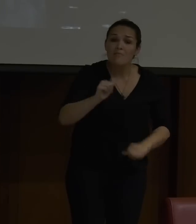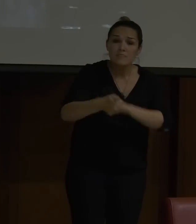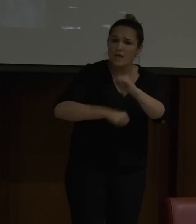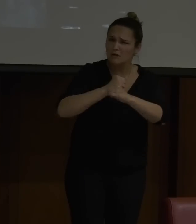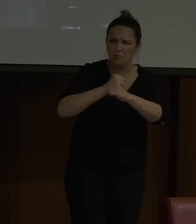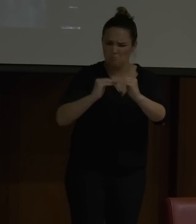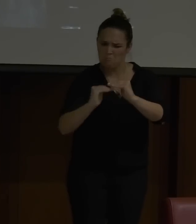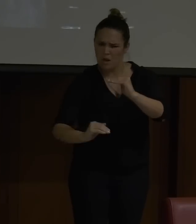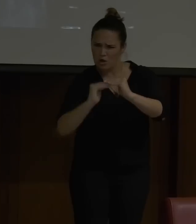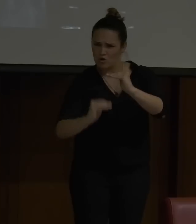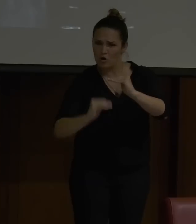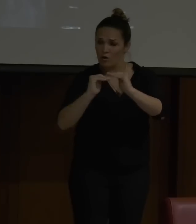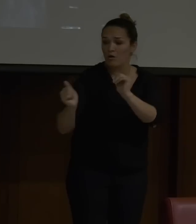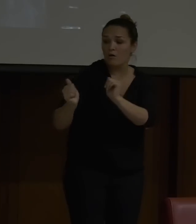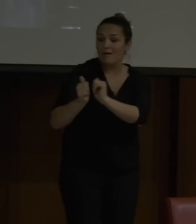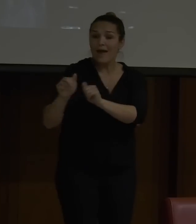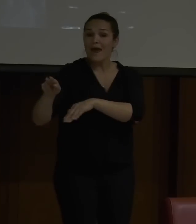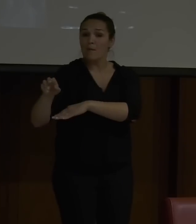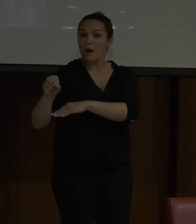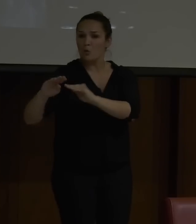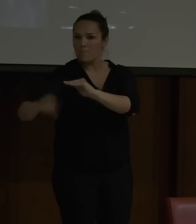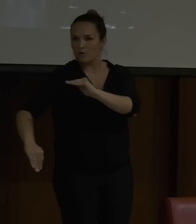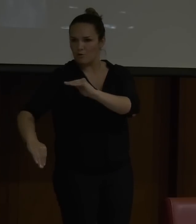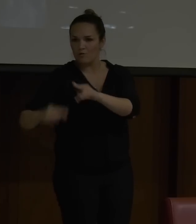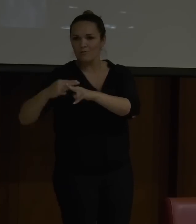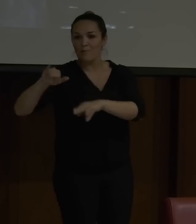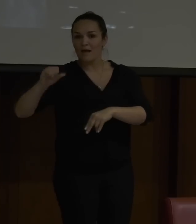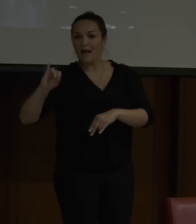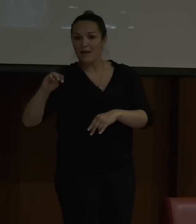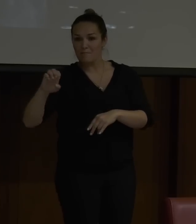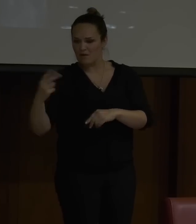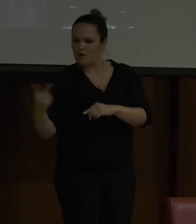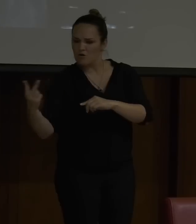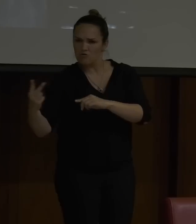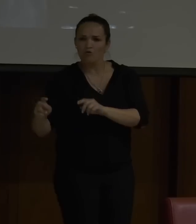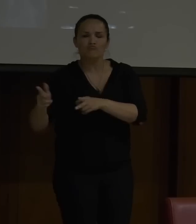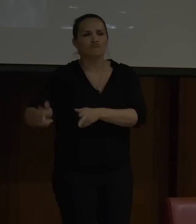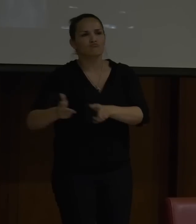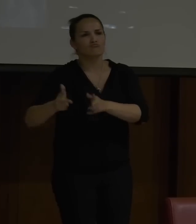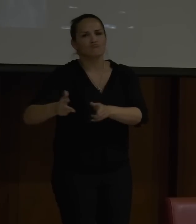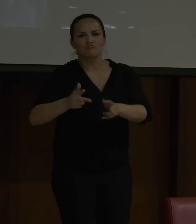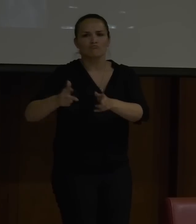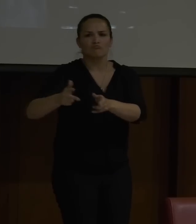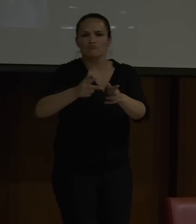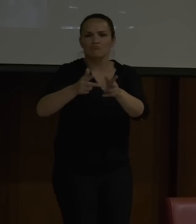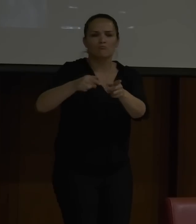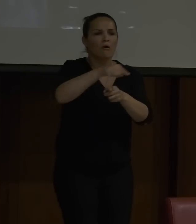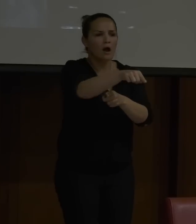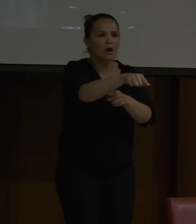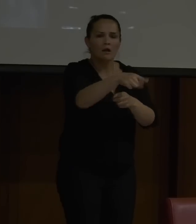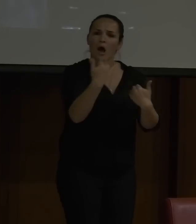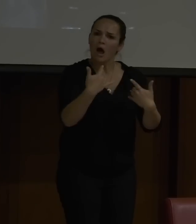de su hermano Jaime, el menor de los 5, sembró un cañalito y al momento de la cosecha lo cambió por un burro a un hombre que por